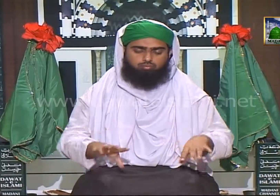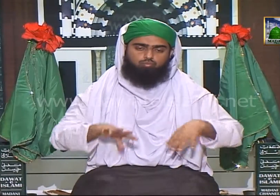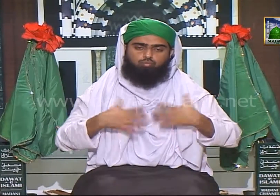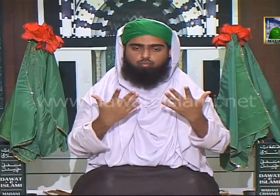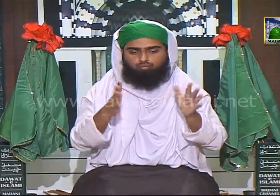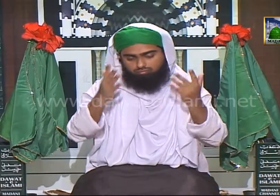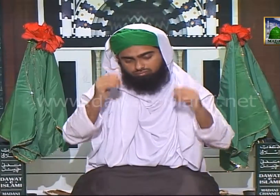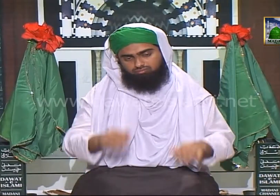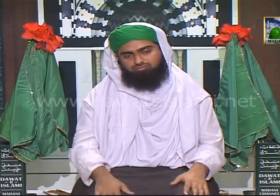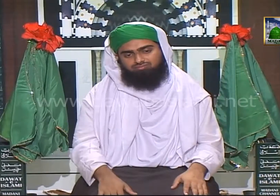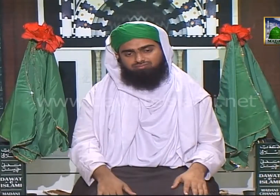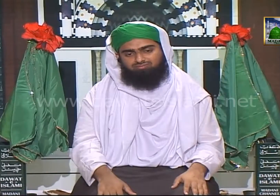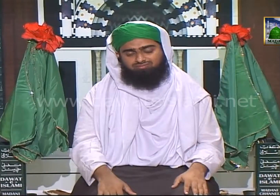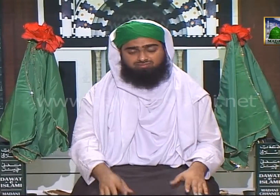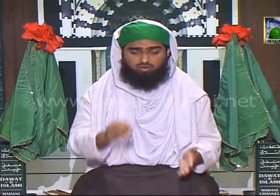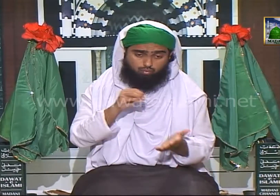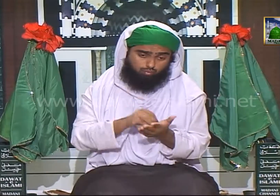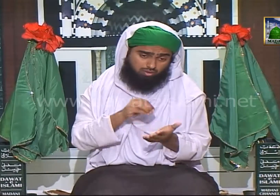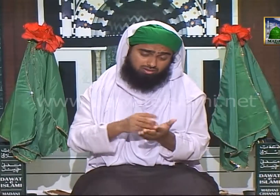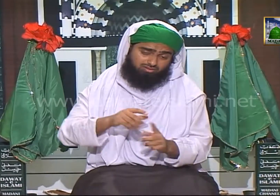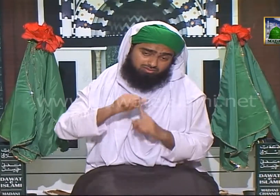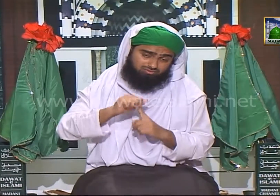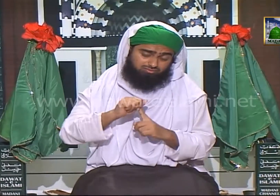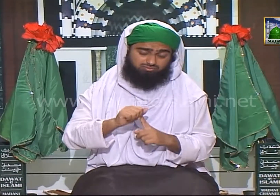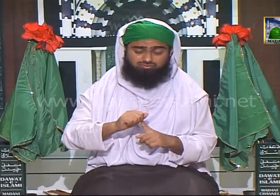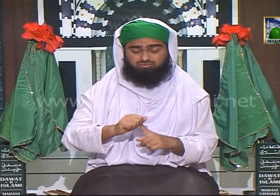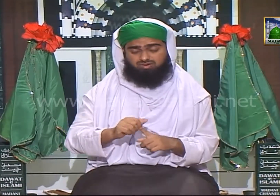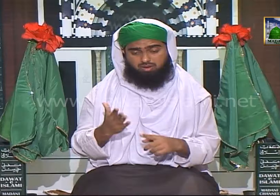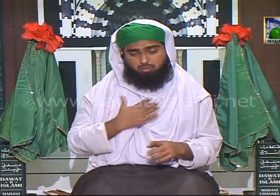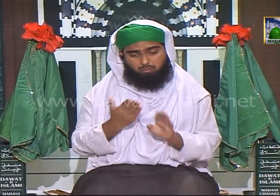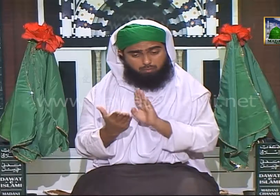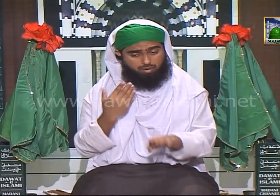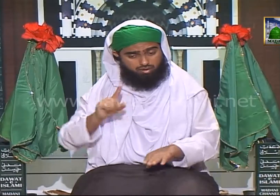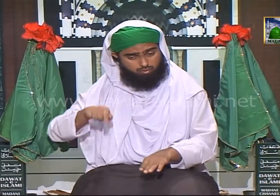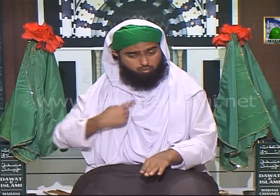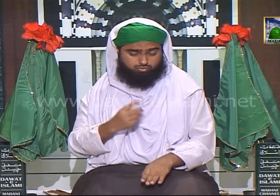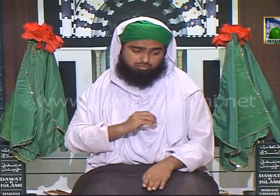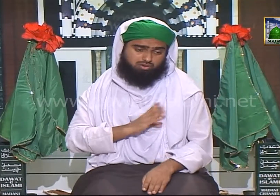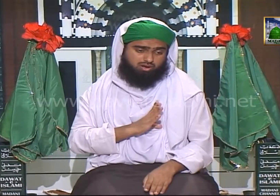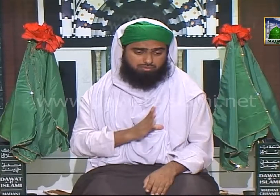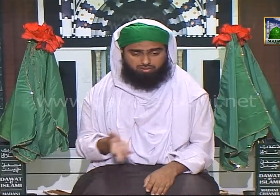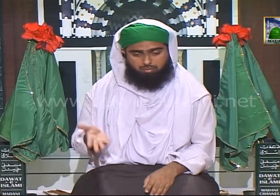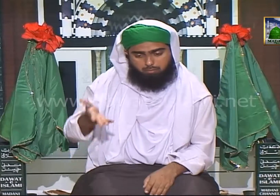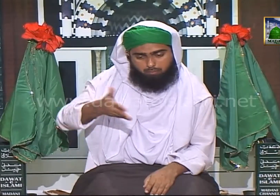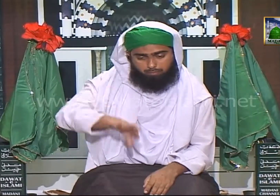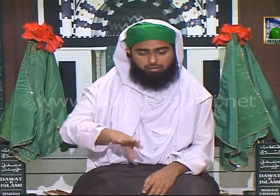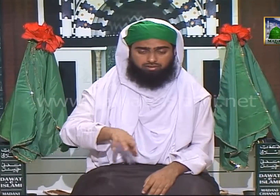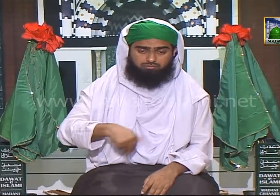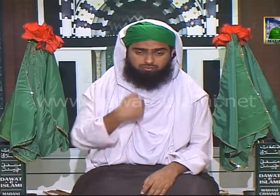عمل نہیں کریں۔ تو اس لیے ضرورت اس بات کی ہے کہ پہلے خود عمل کرے، پھر دوسروں کو تلقین کرے، ترغیب دلائے، کوشش کریں